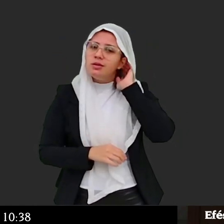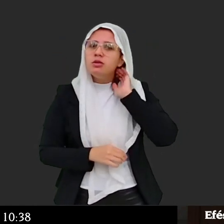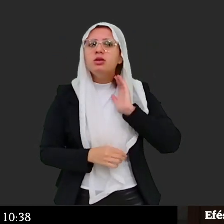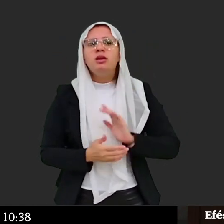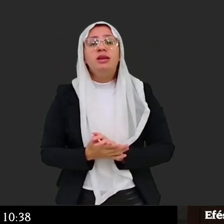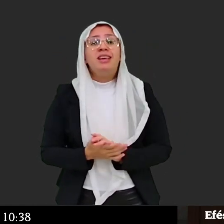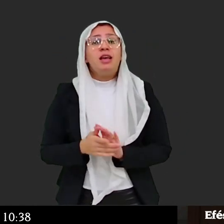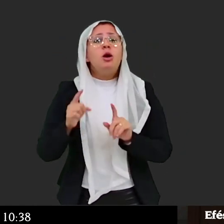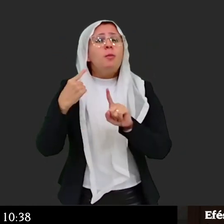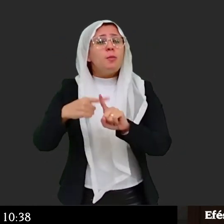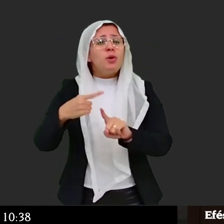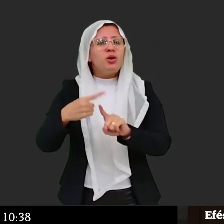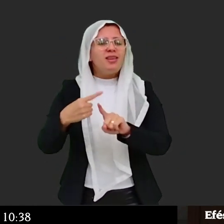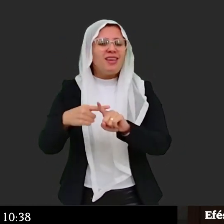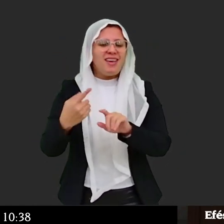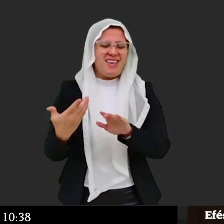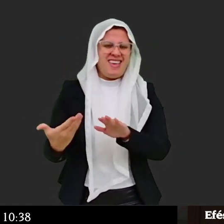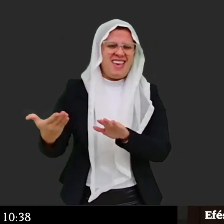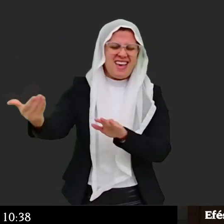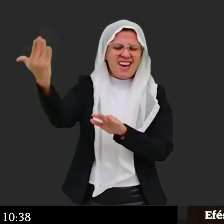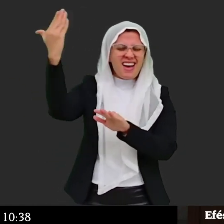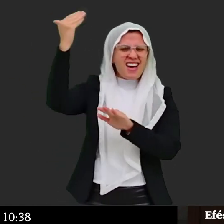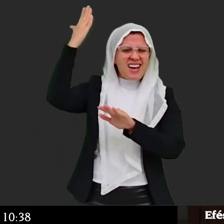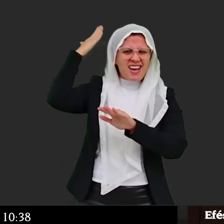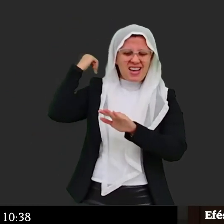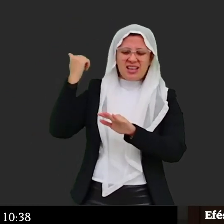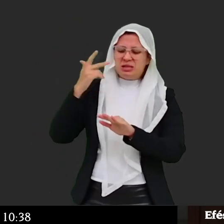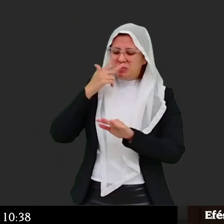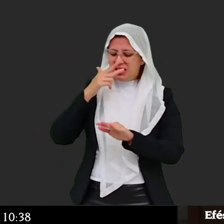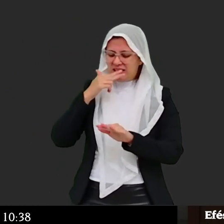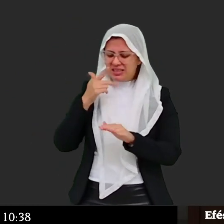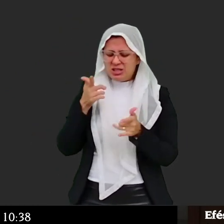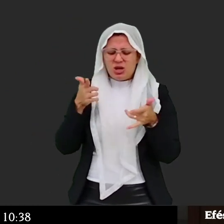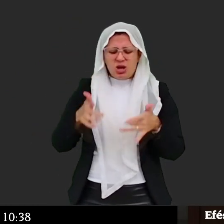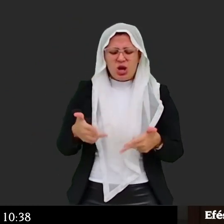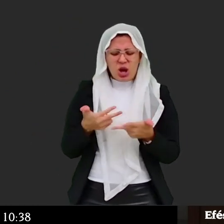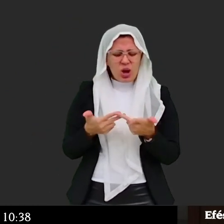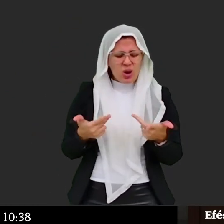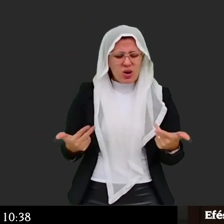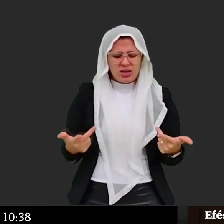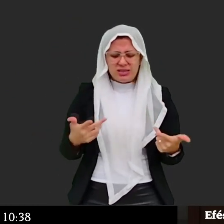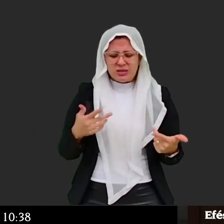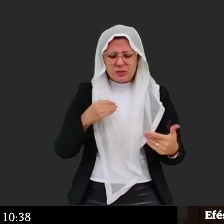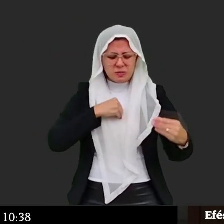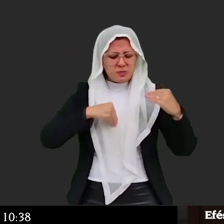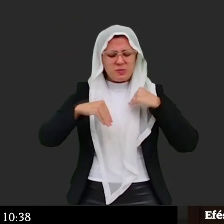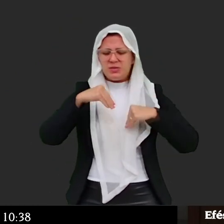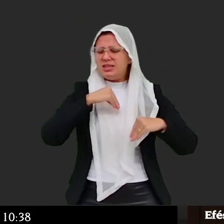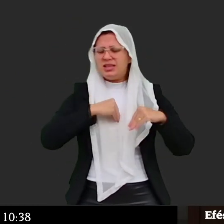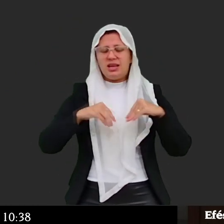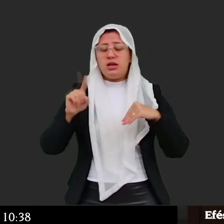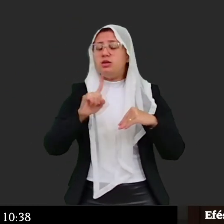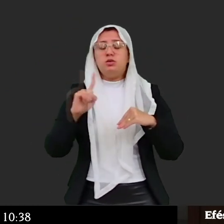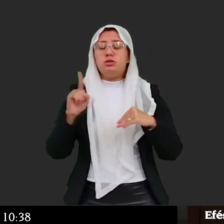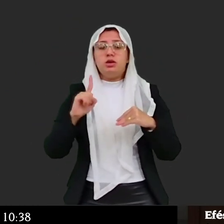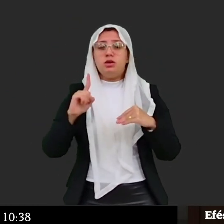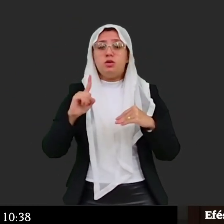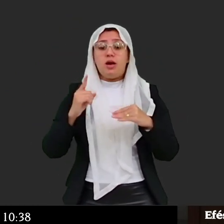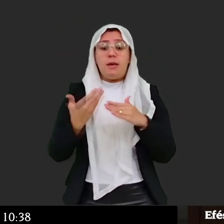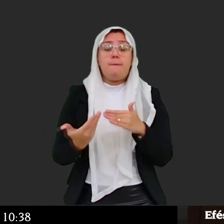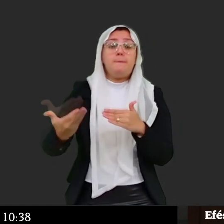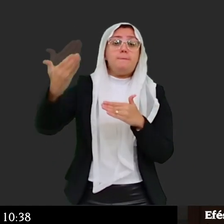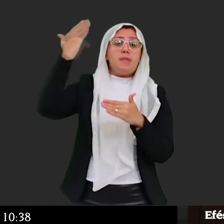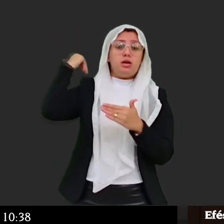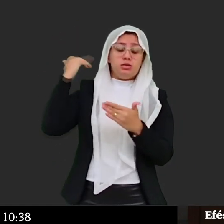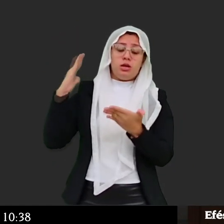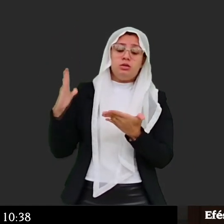do velho homem, que se corrompe pelas concupiscências do engano, e vos renoveis no espírito do